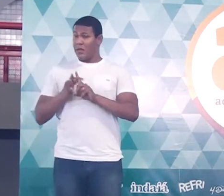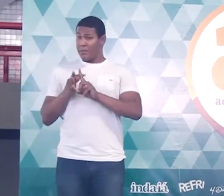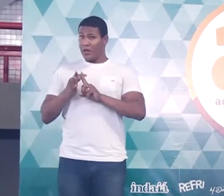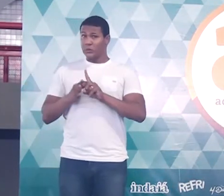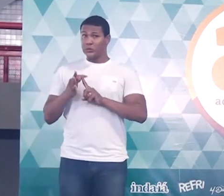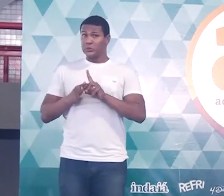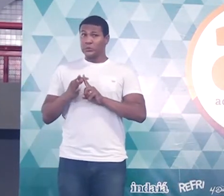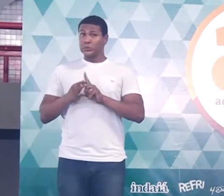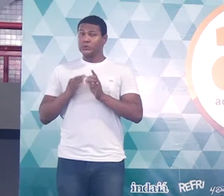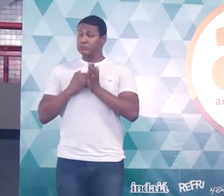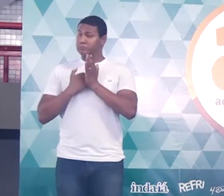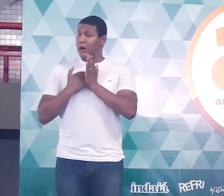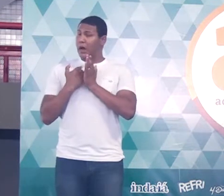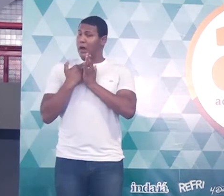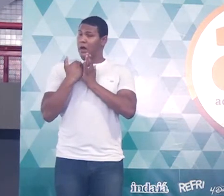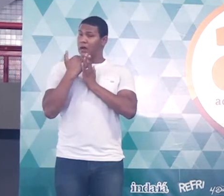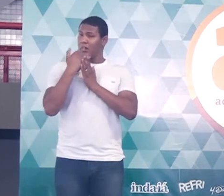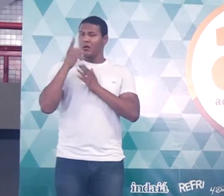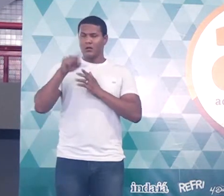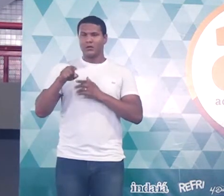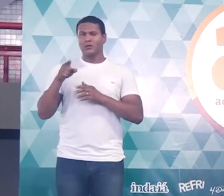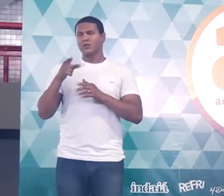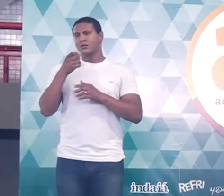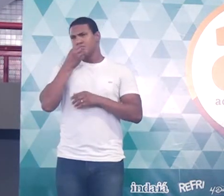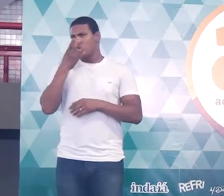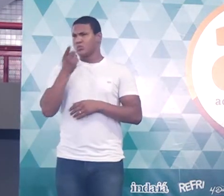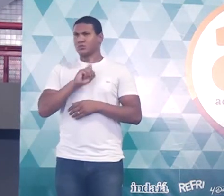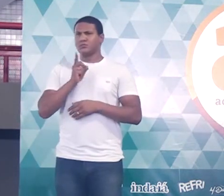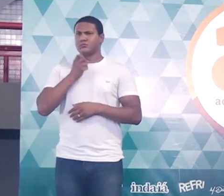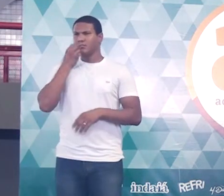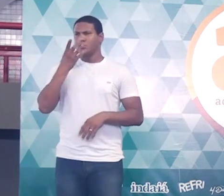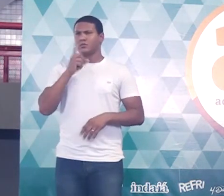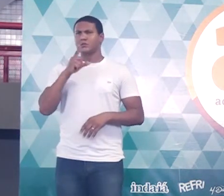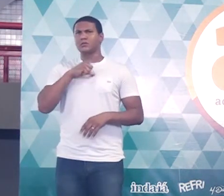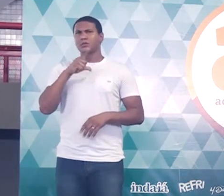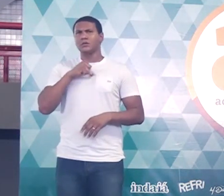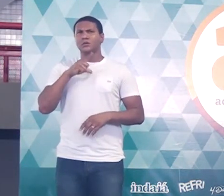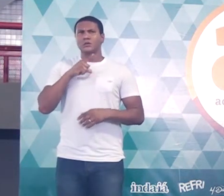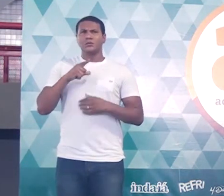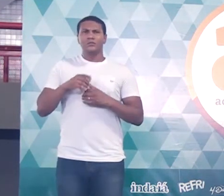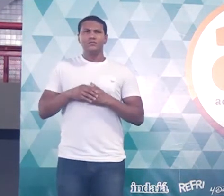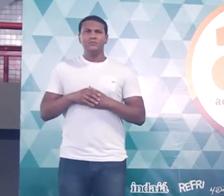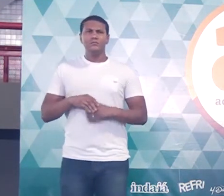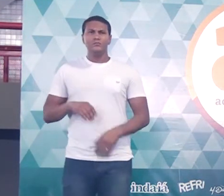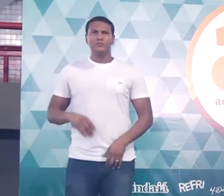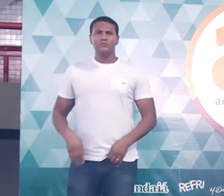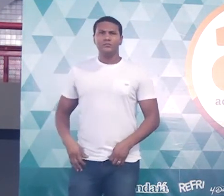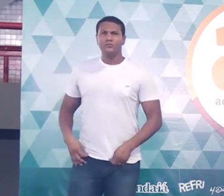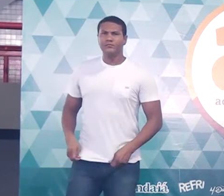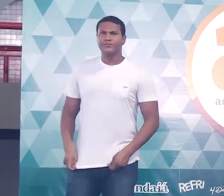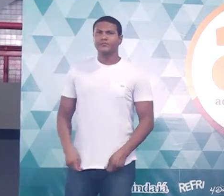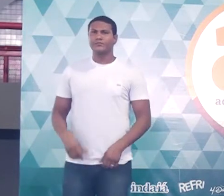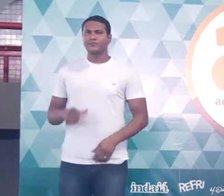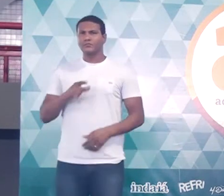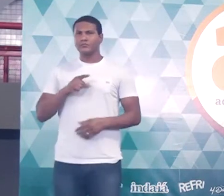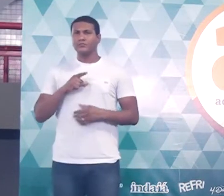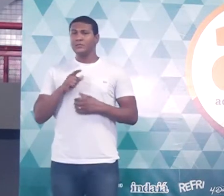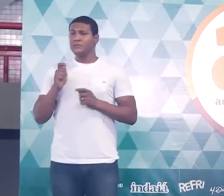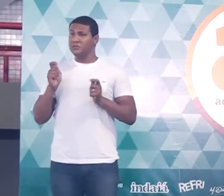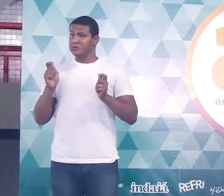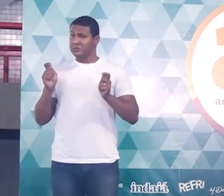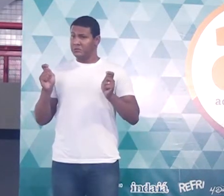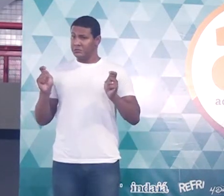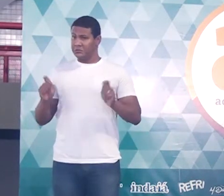choque térmico. A pessoa entra em... tem um termozinho, eu não me lembro. Mas tem um termozinho que ela pode até entrar em